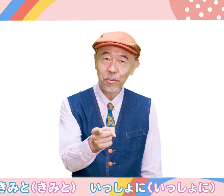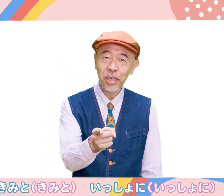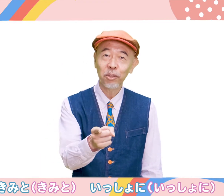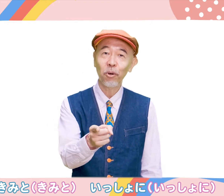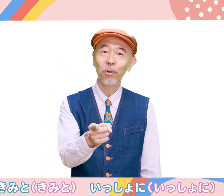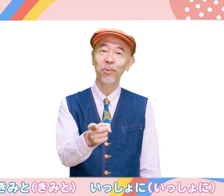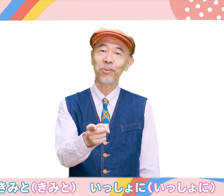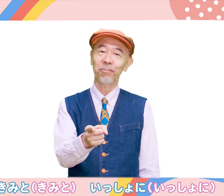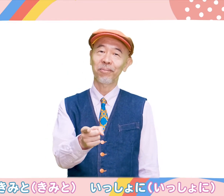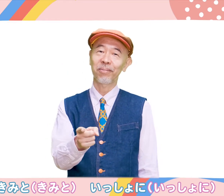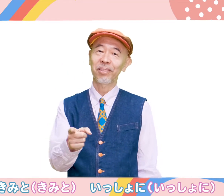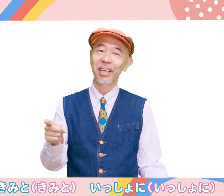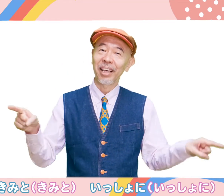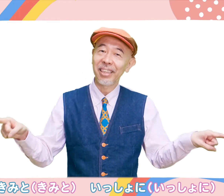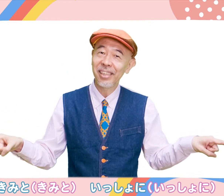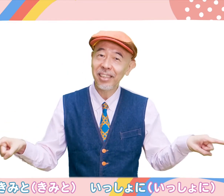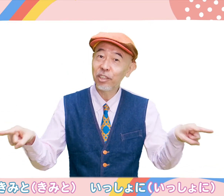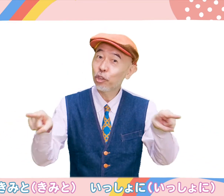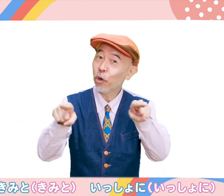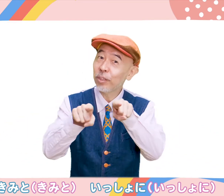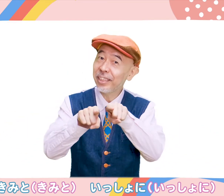君と一緒に